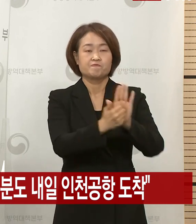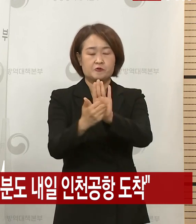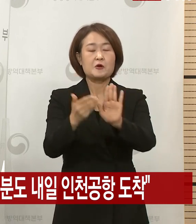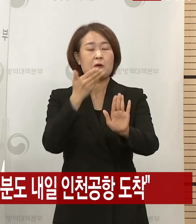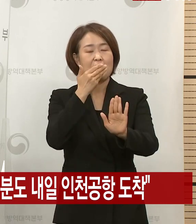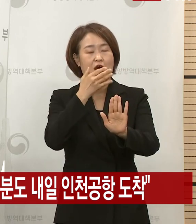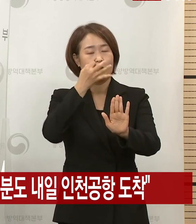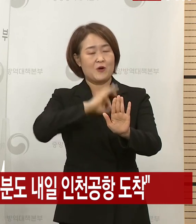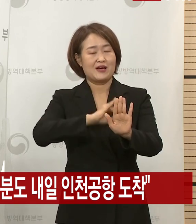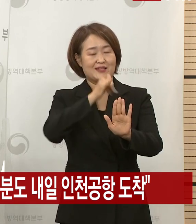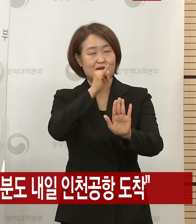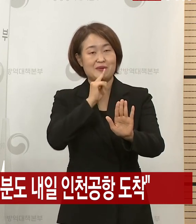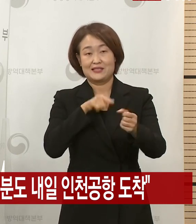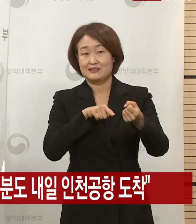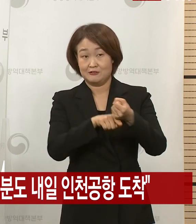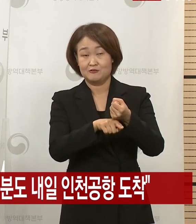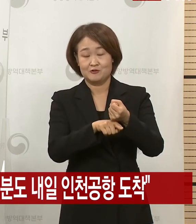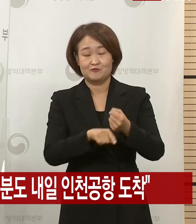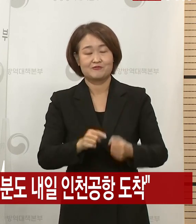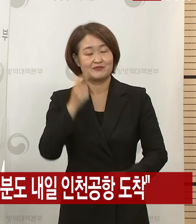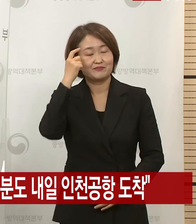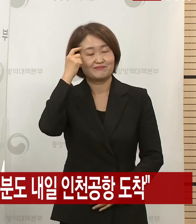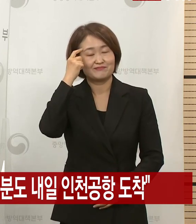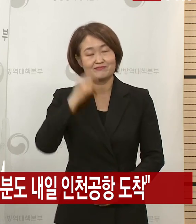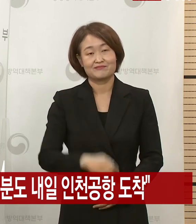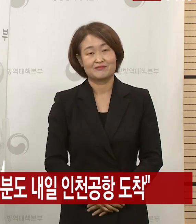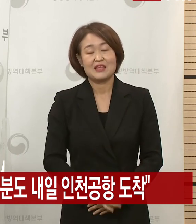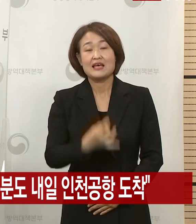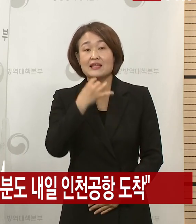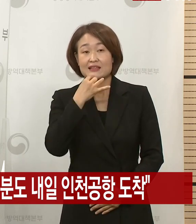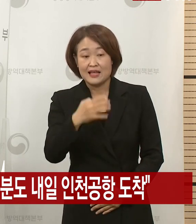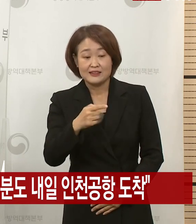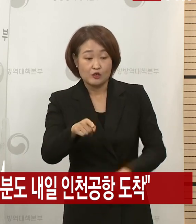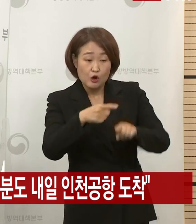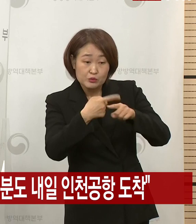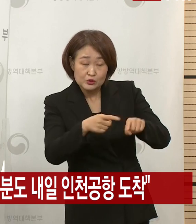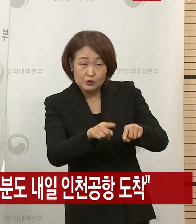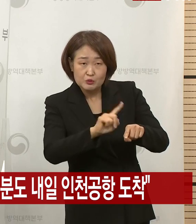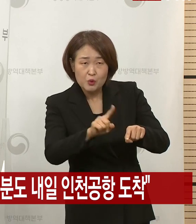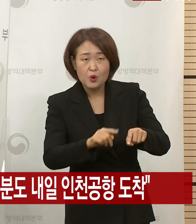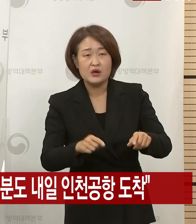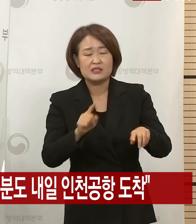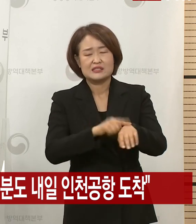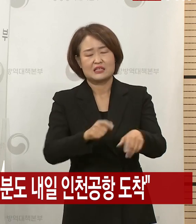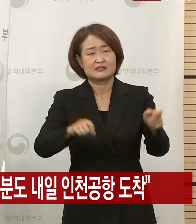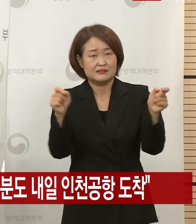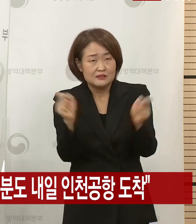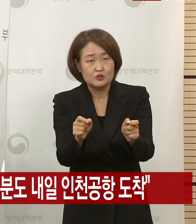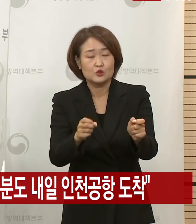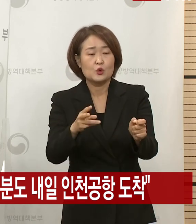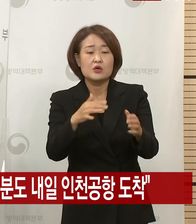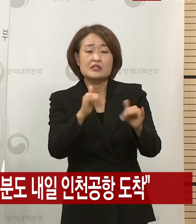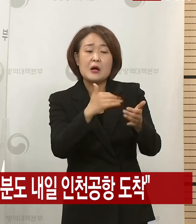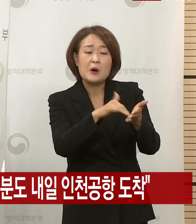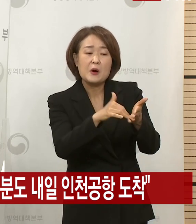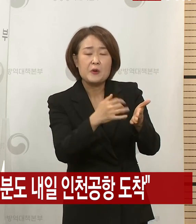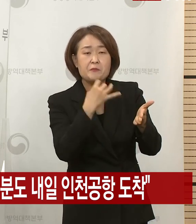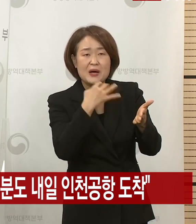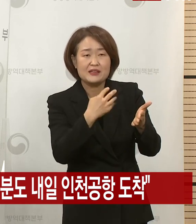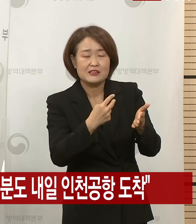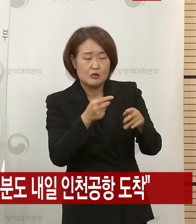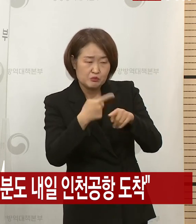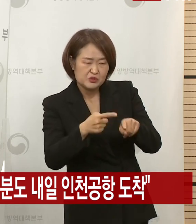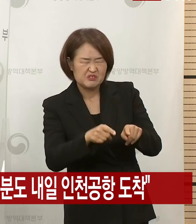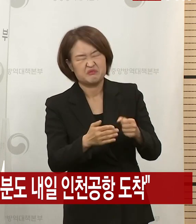이렇게 판단하고 있습니다. 다만 본 분석은 단기간 내에 비교적 좀 작은 인원을 대상으로 이루어진